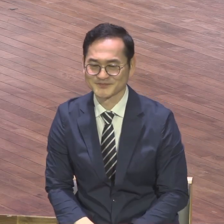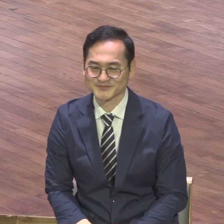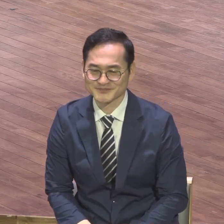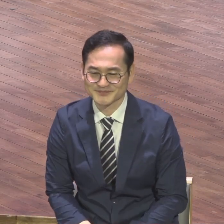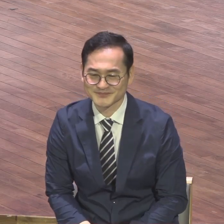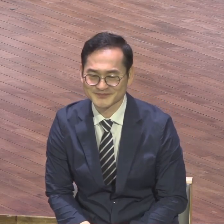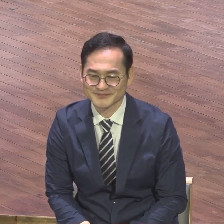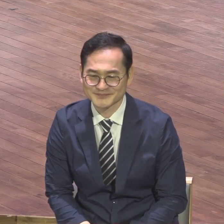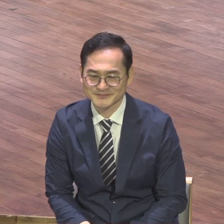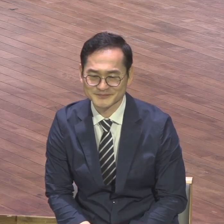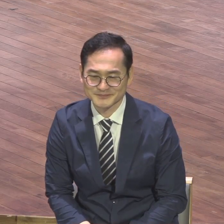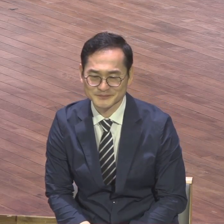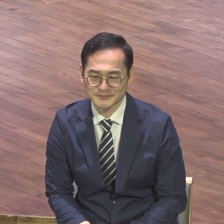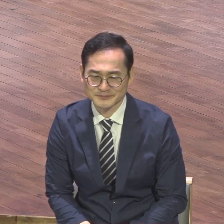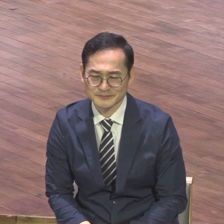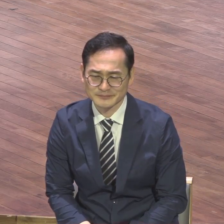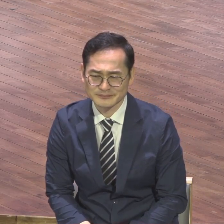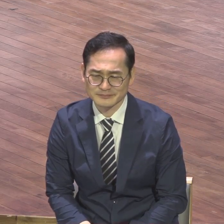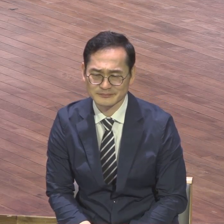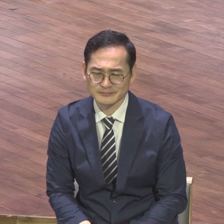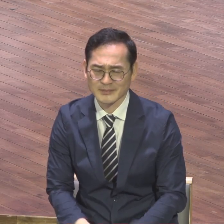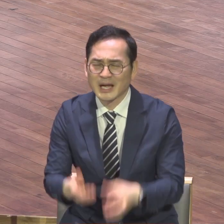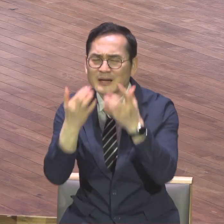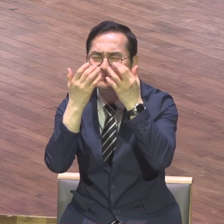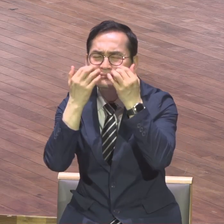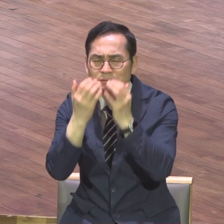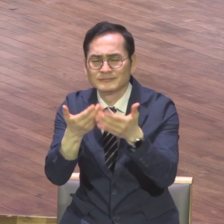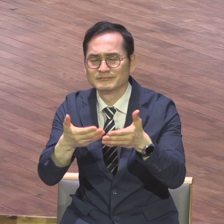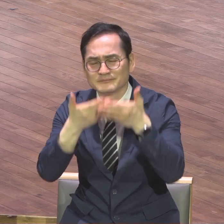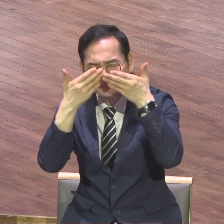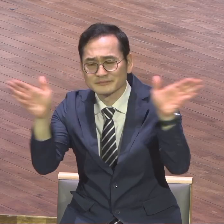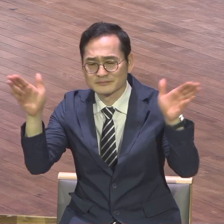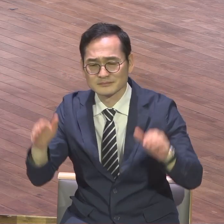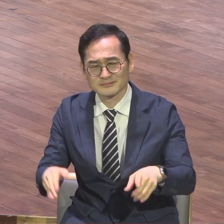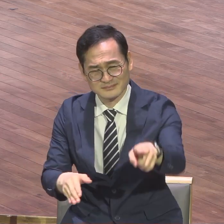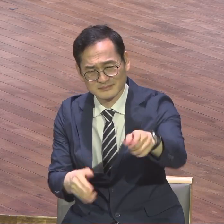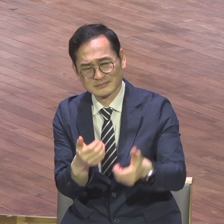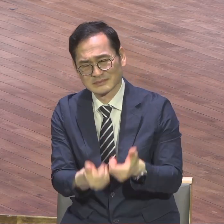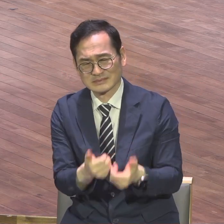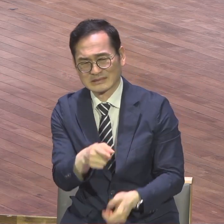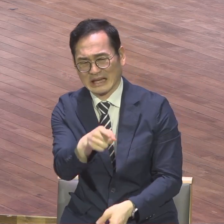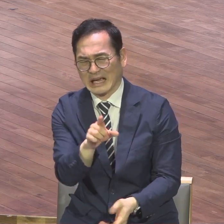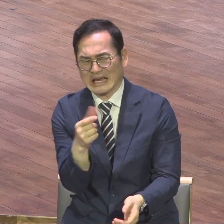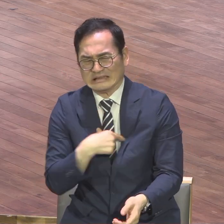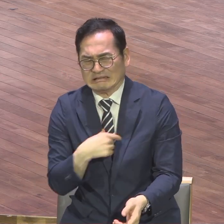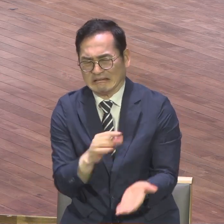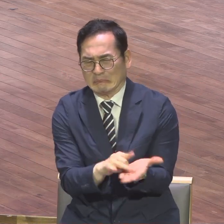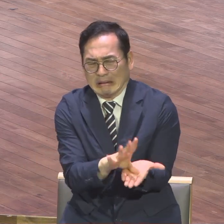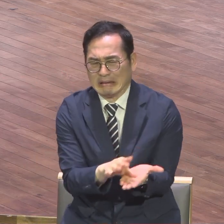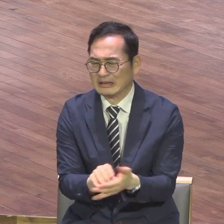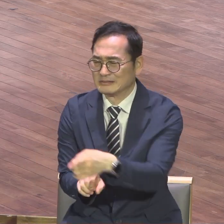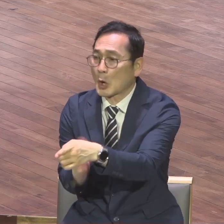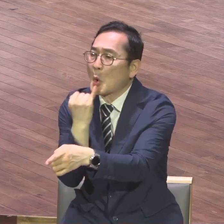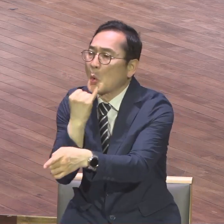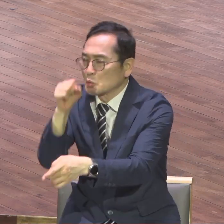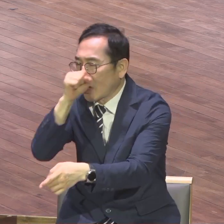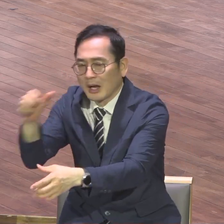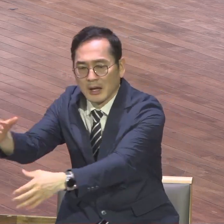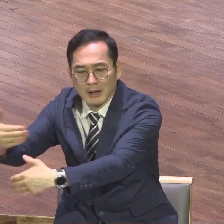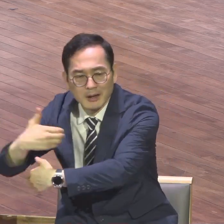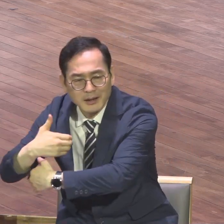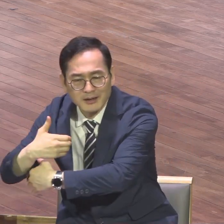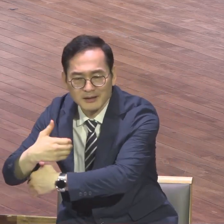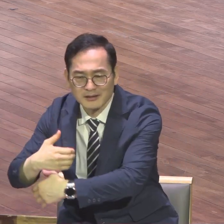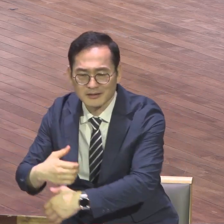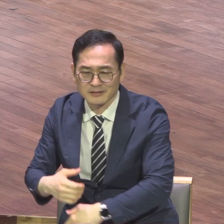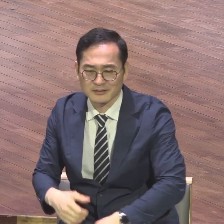이 세계복음 하려면 그래 돼야지. 아, 나 저 사람 저 매너 안 좋아져. 나 저 사람 딱 싫어. 딱 내하고 문화가 안